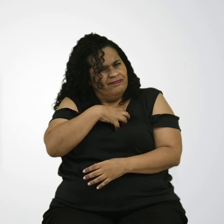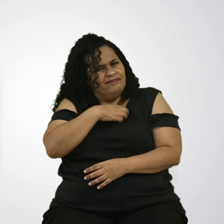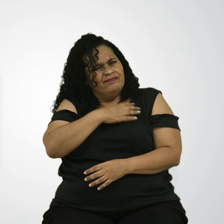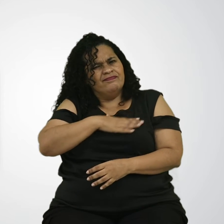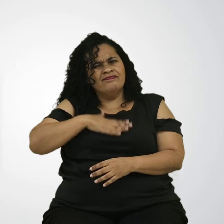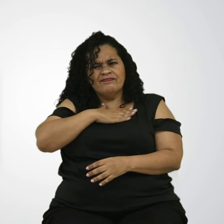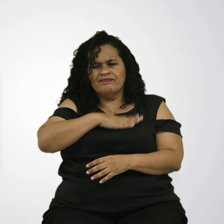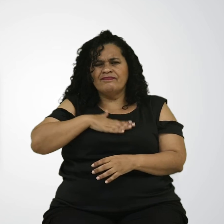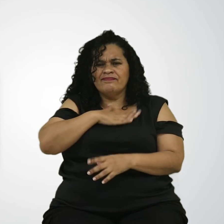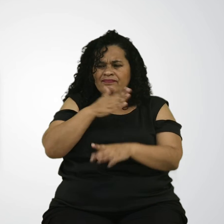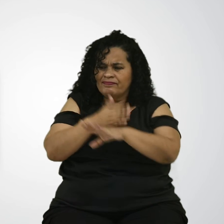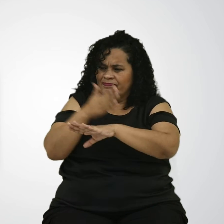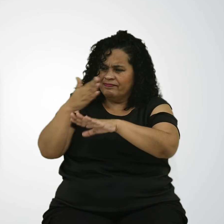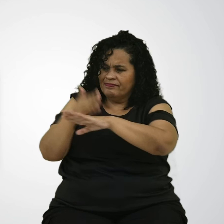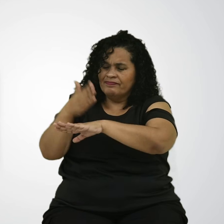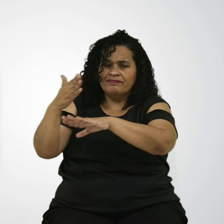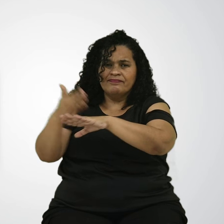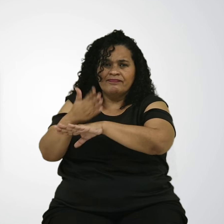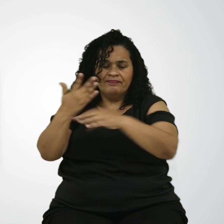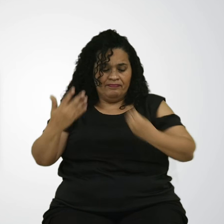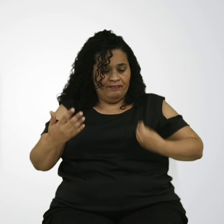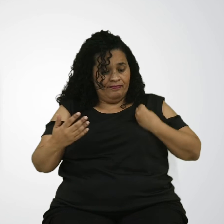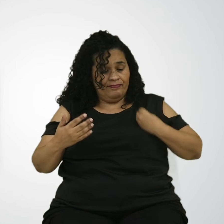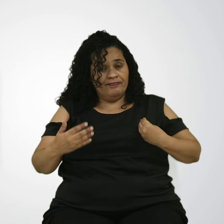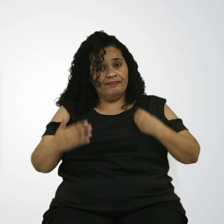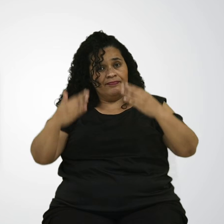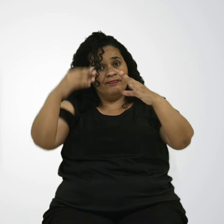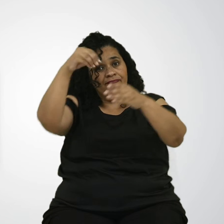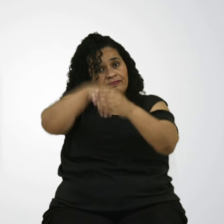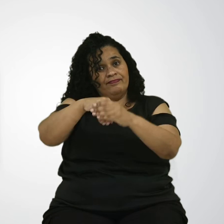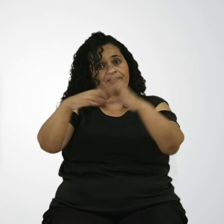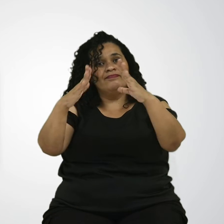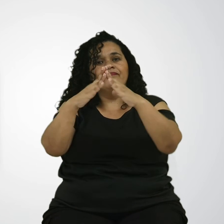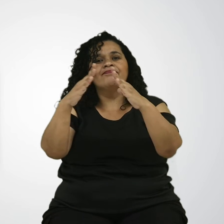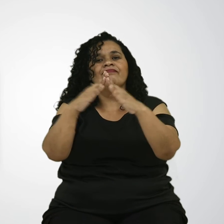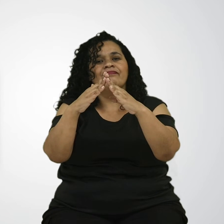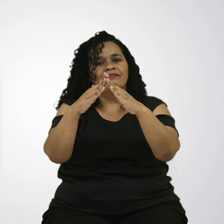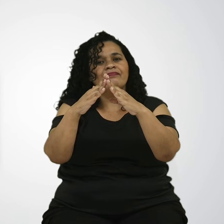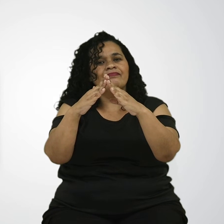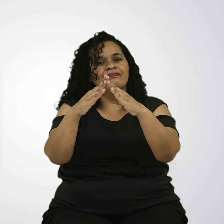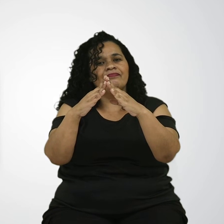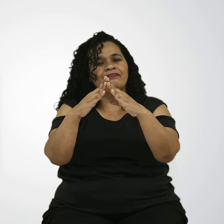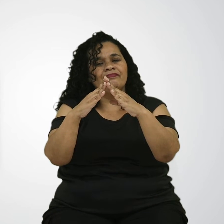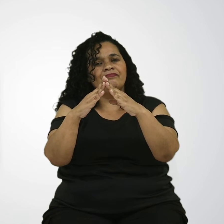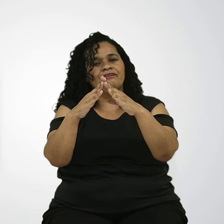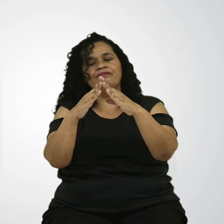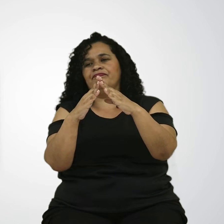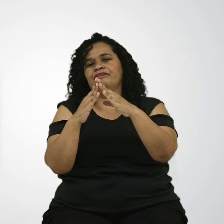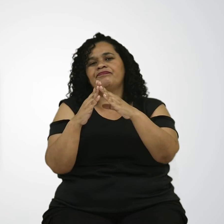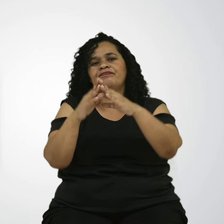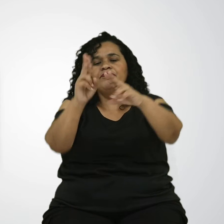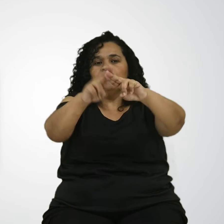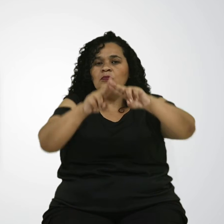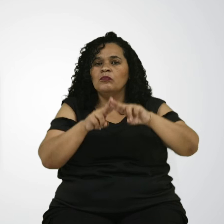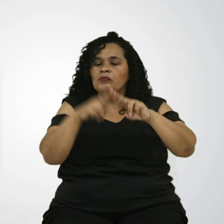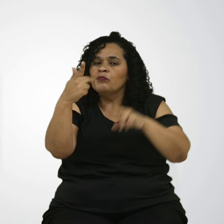você participa da vida do lar. Né? Então, assim, minha irmã, outra coisa, né? Uma